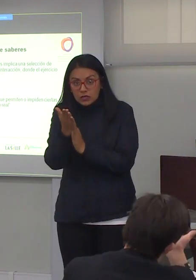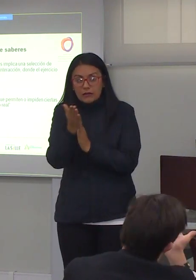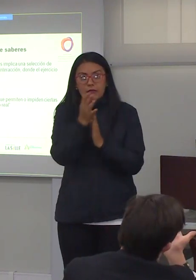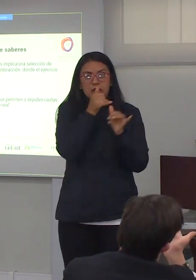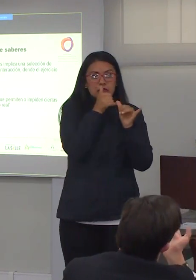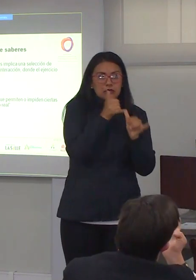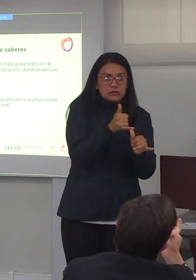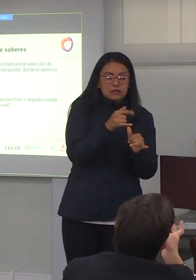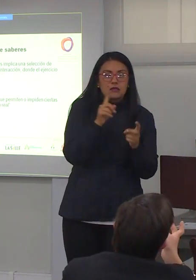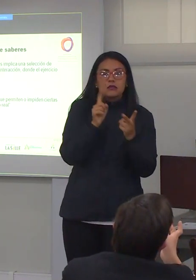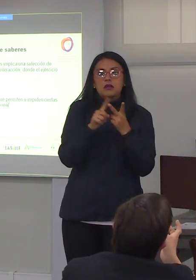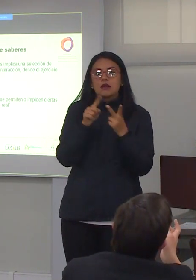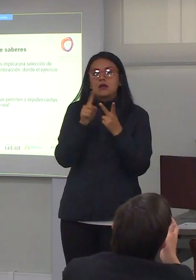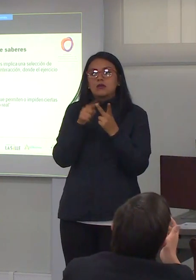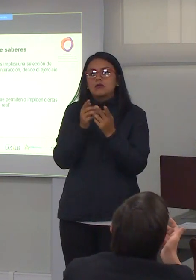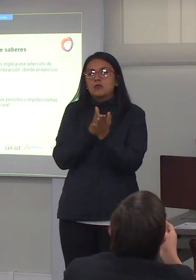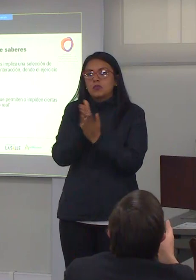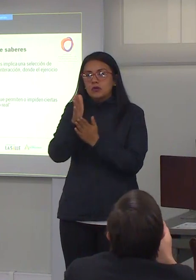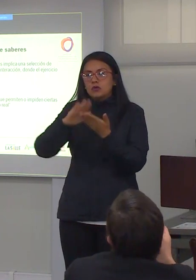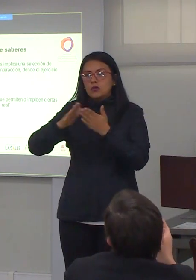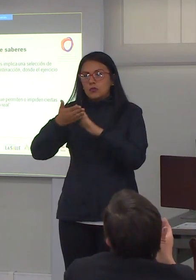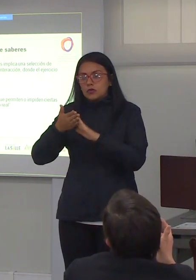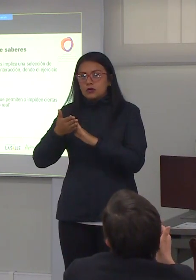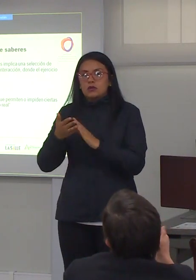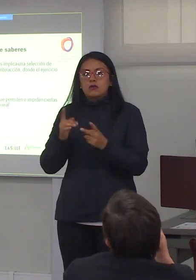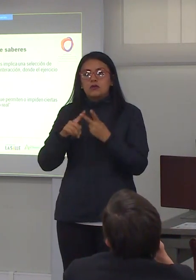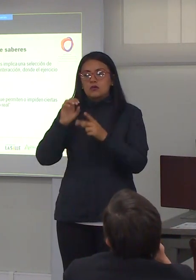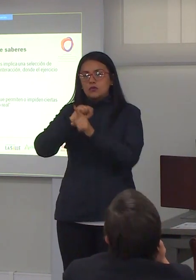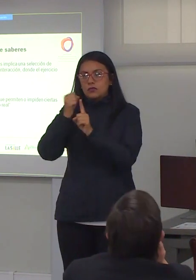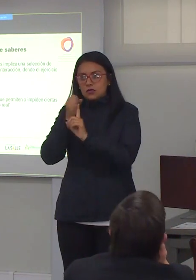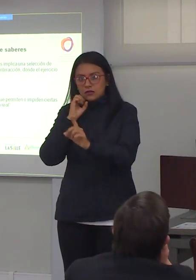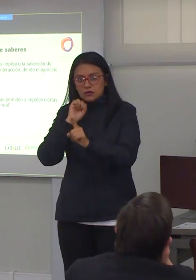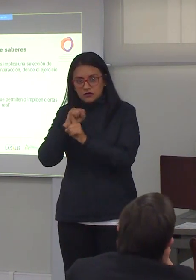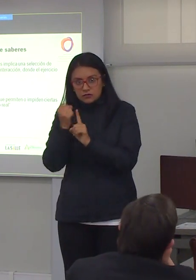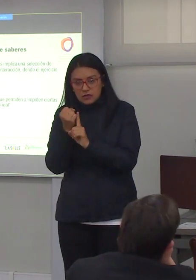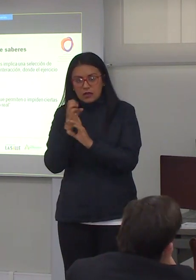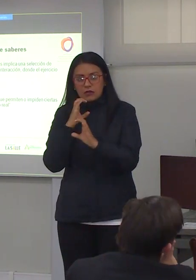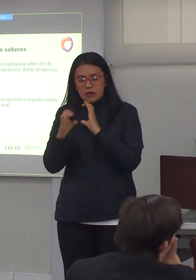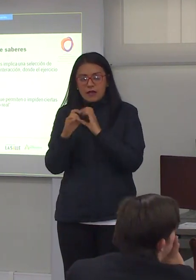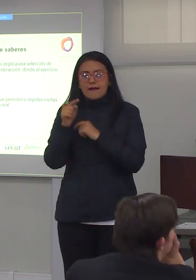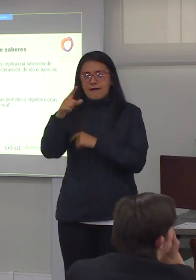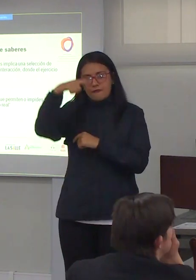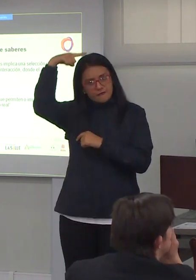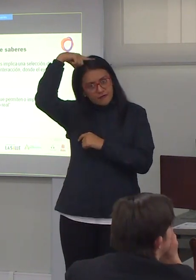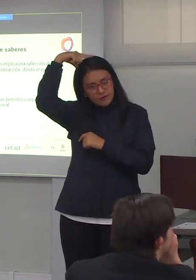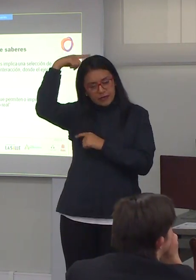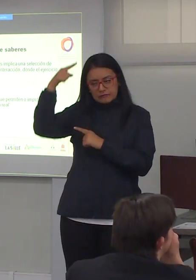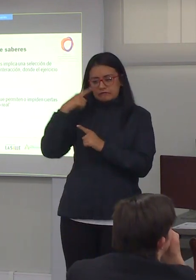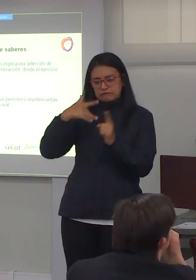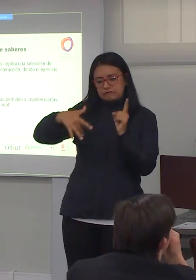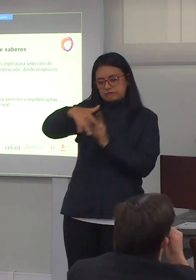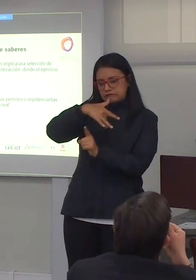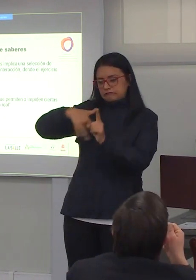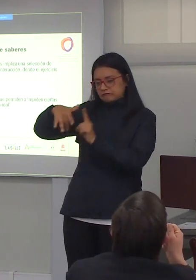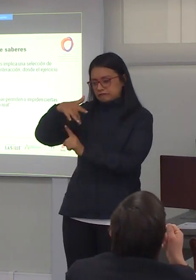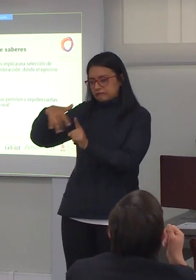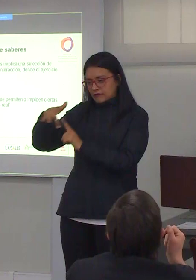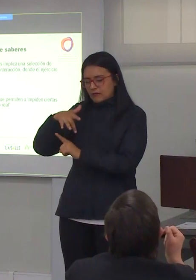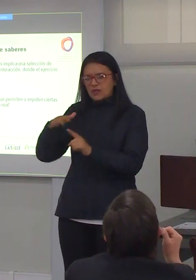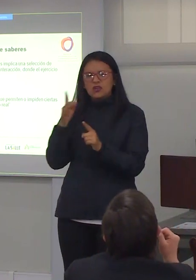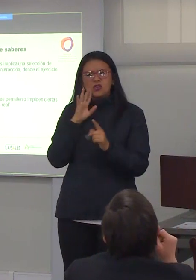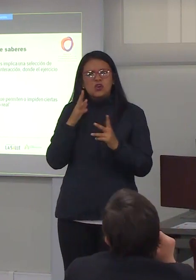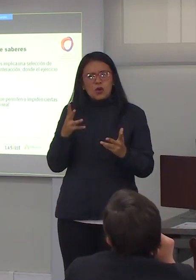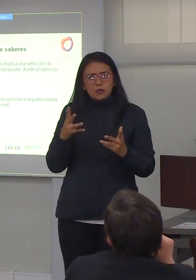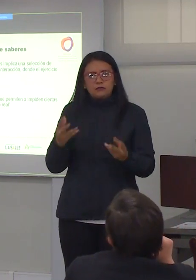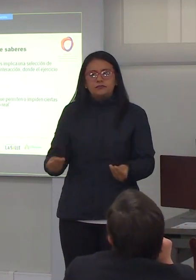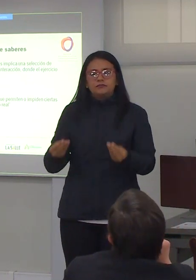ingeniería en un programa de comunicación social o de enfermería hay que pensarlas en ese contexto de actuación para ver cómo